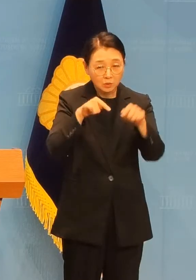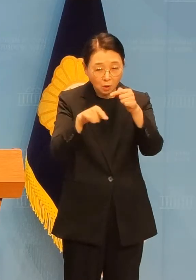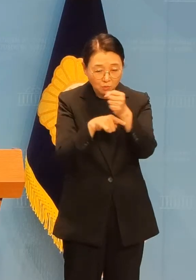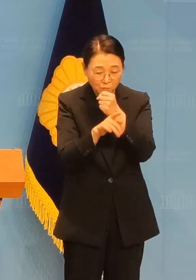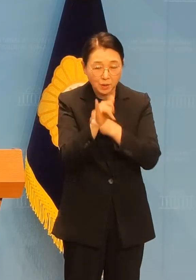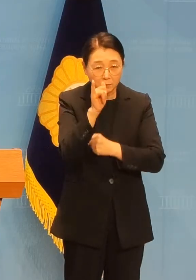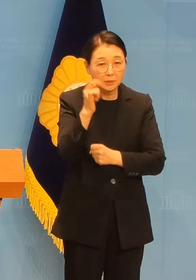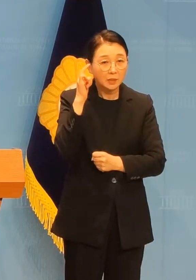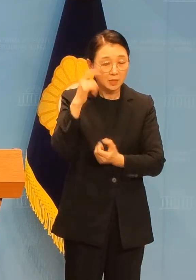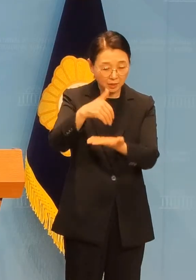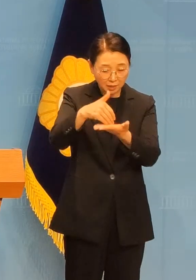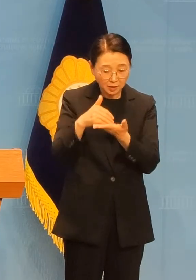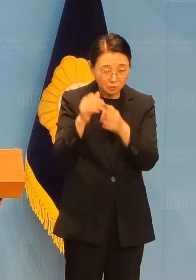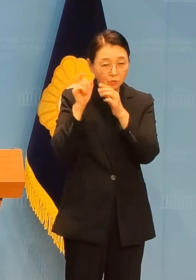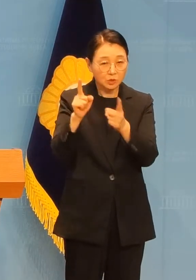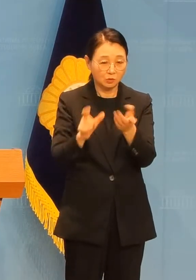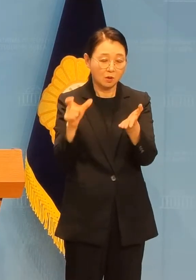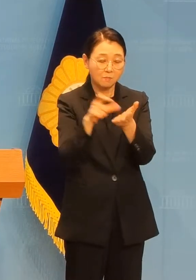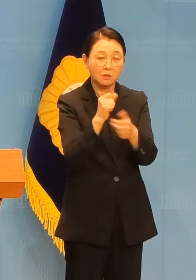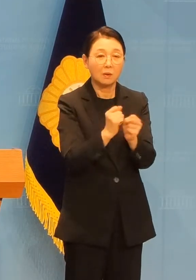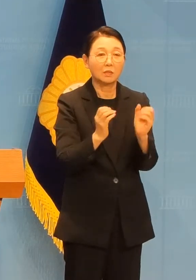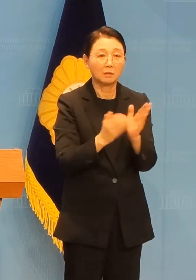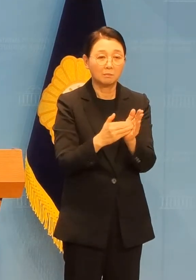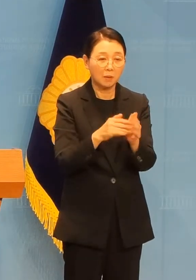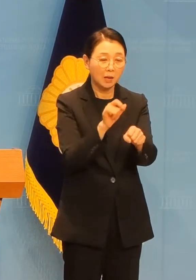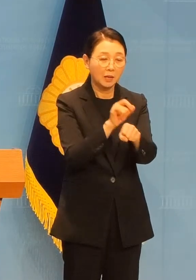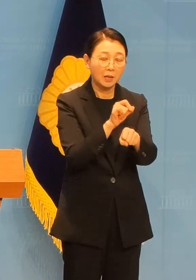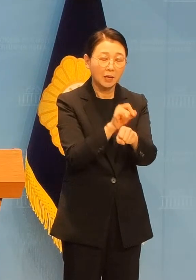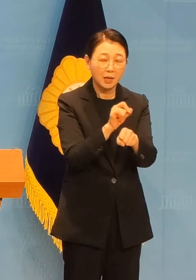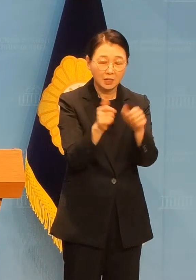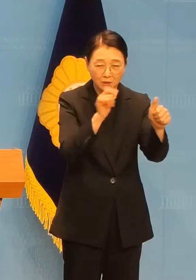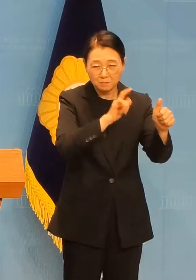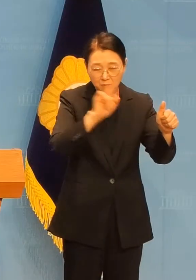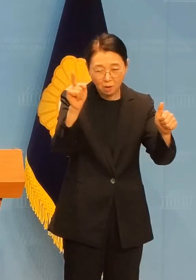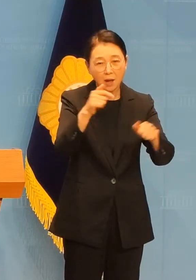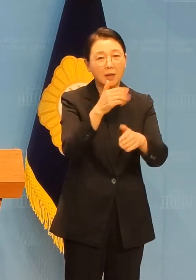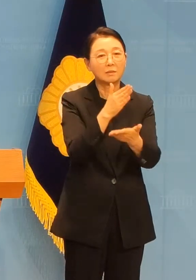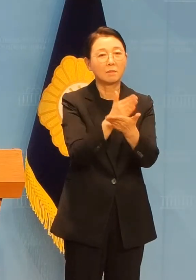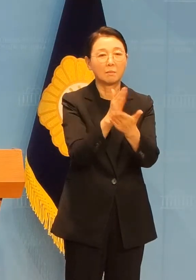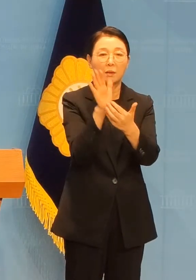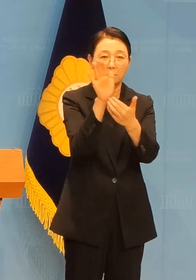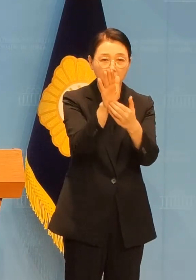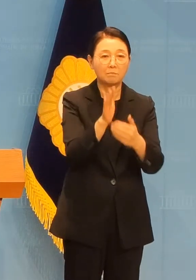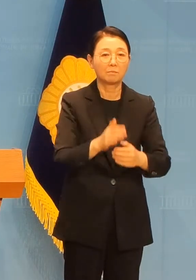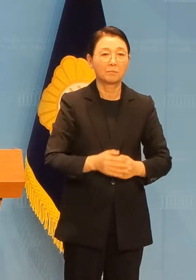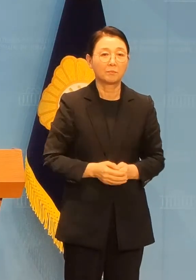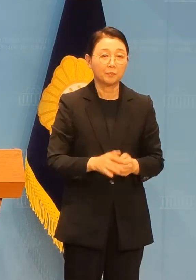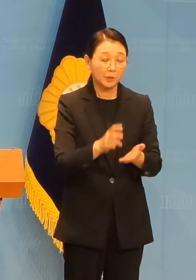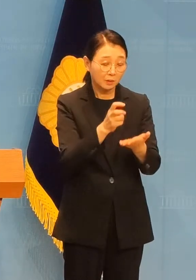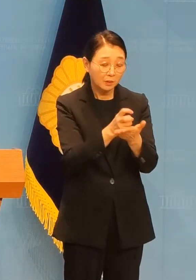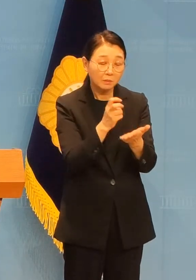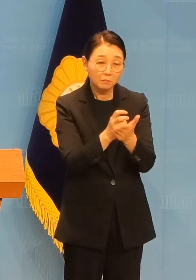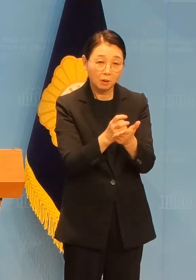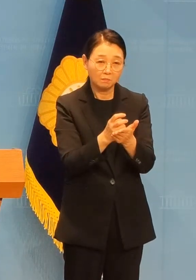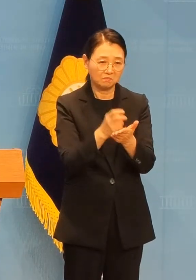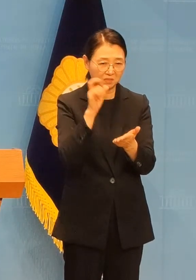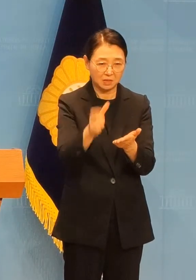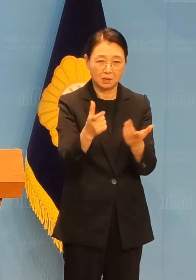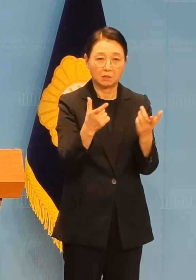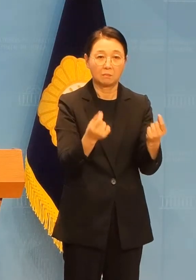의견 제출 기회를 명시해 행정권 남용은 철저히 막았습니다. 이 법은 강한